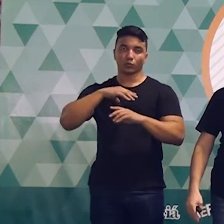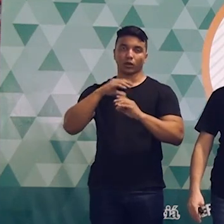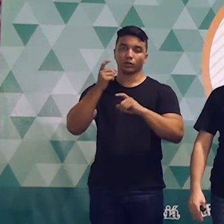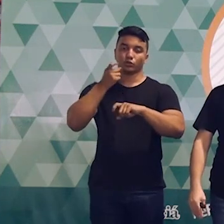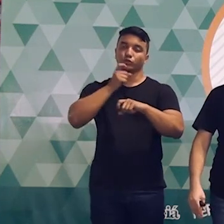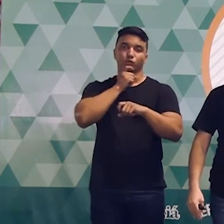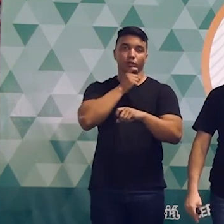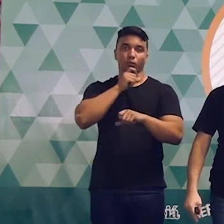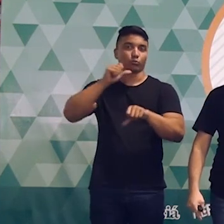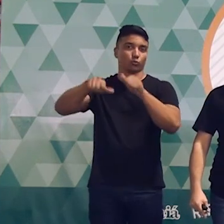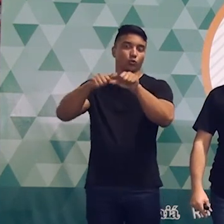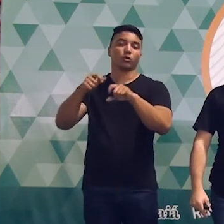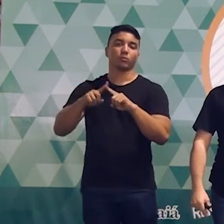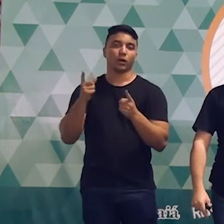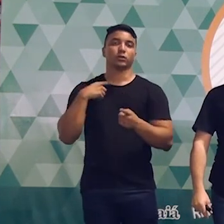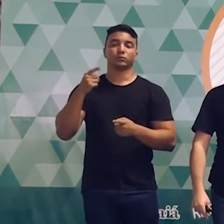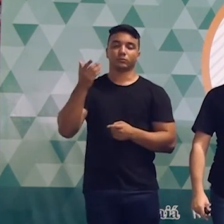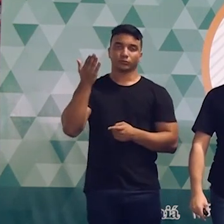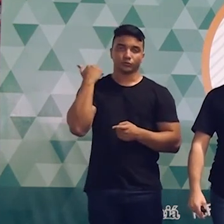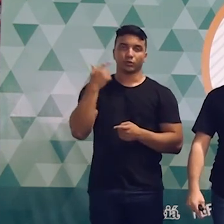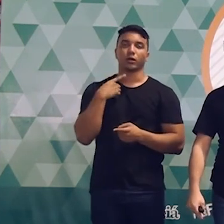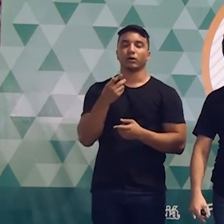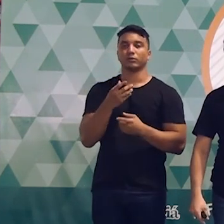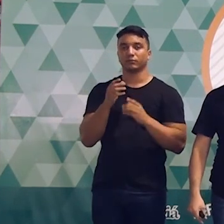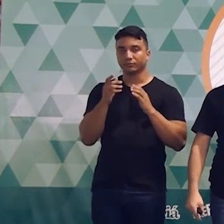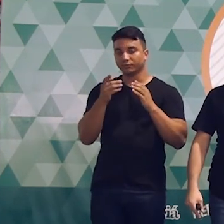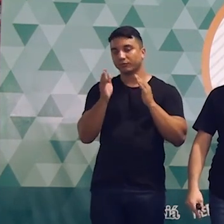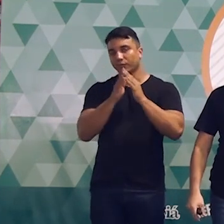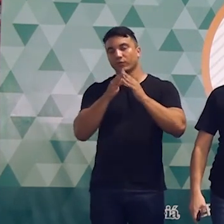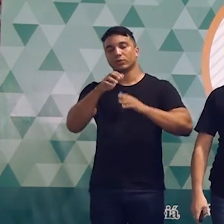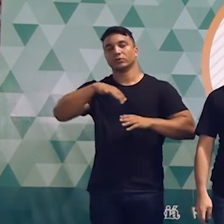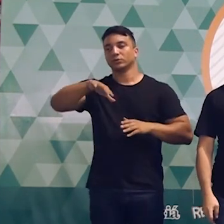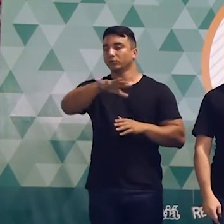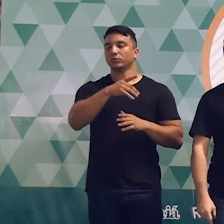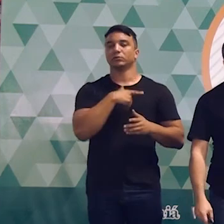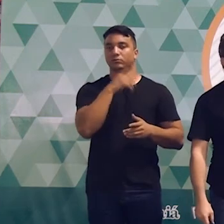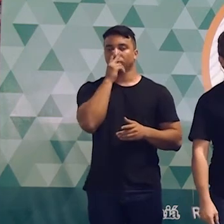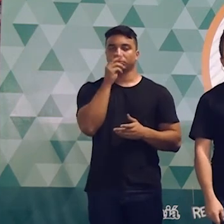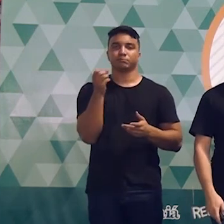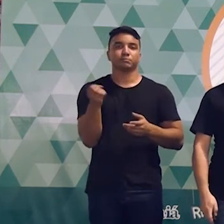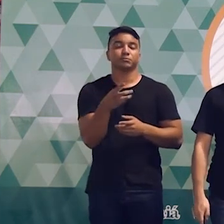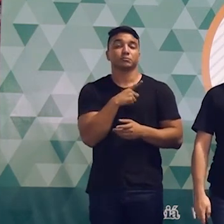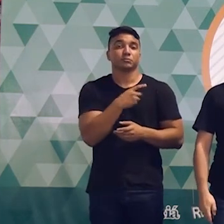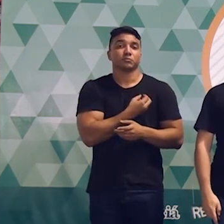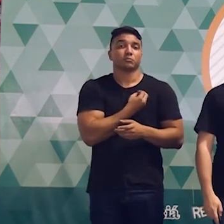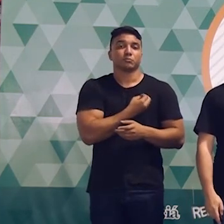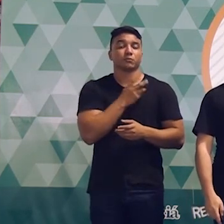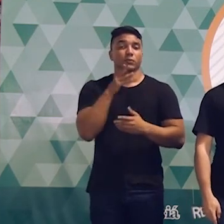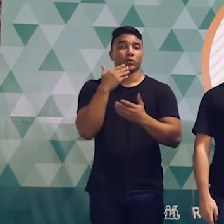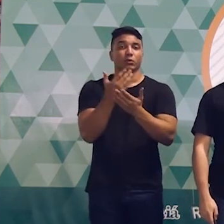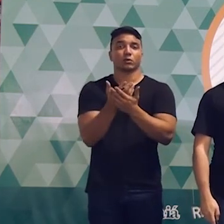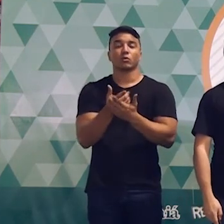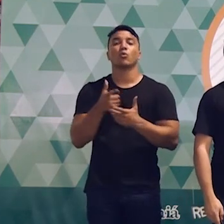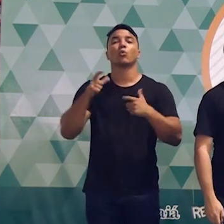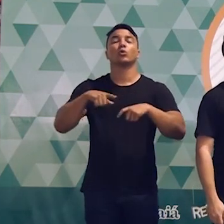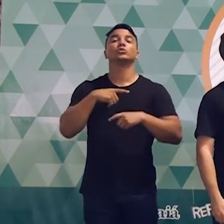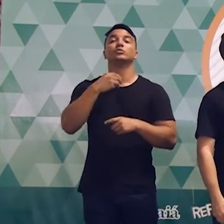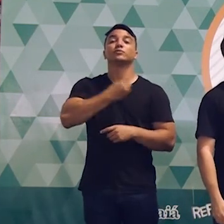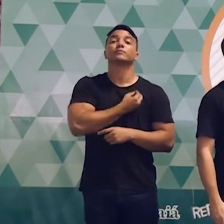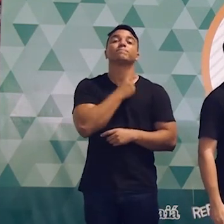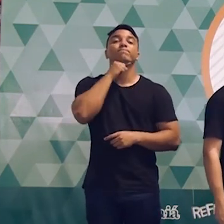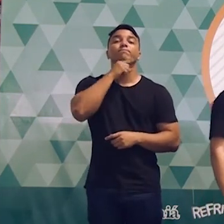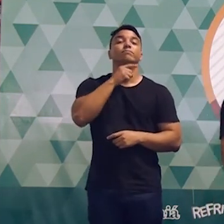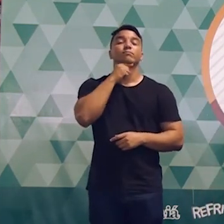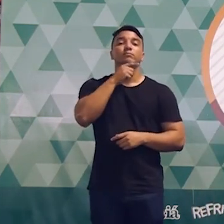não. Mas eles existiam durante muito tempo vivendo daquela forma, modernizaram-se, mas estão lá. Onde é que não dá para viver a